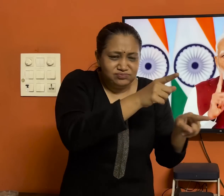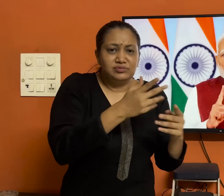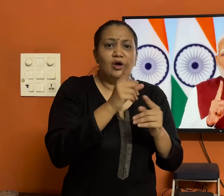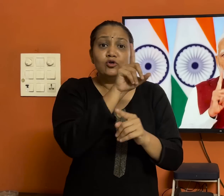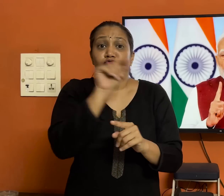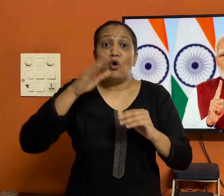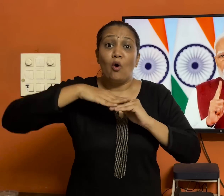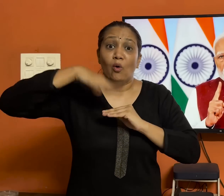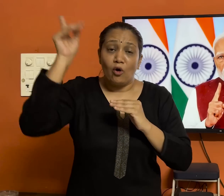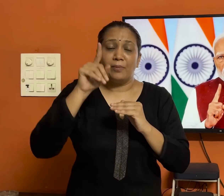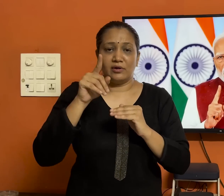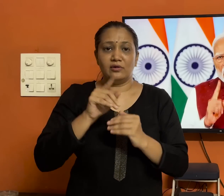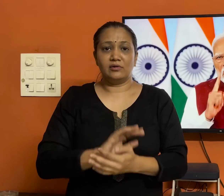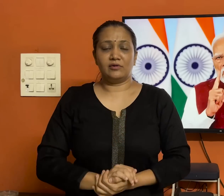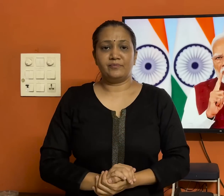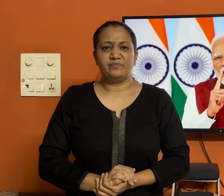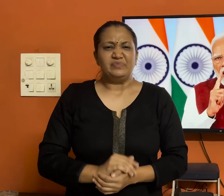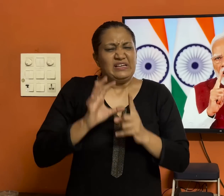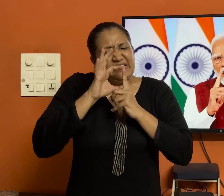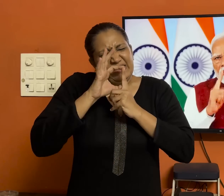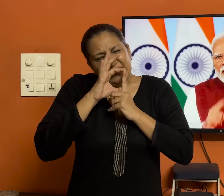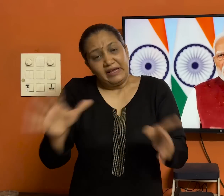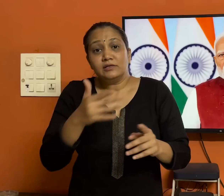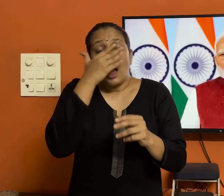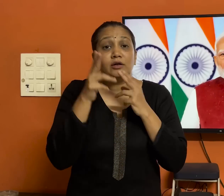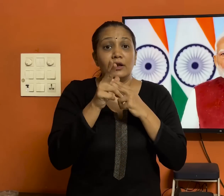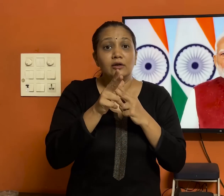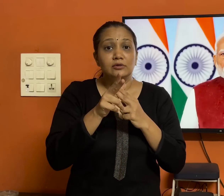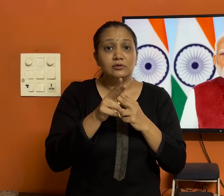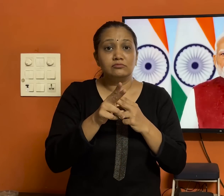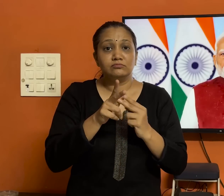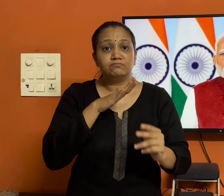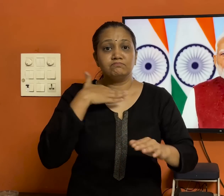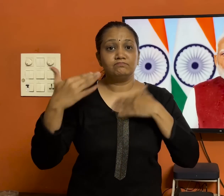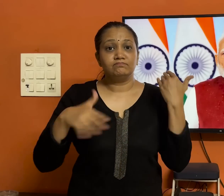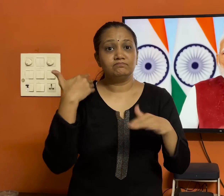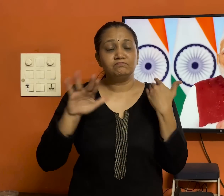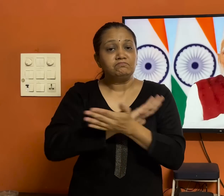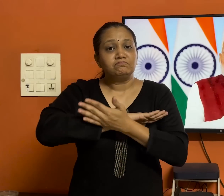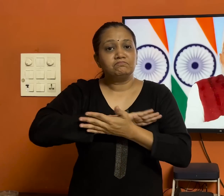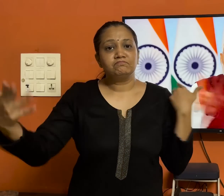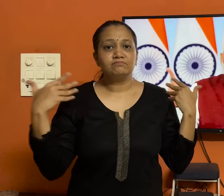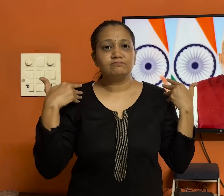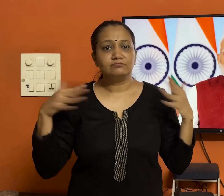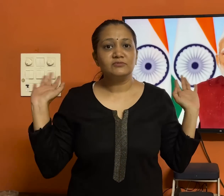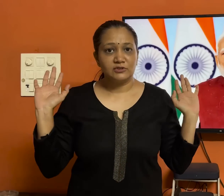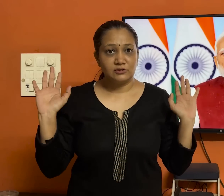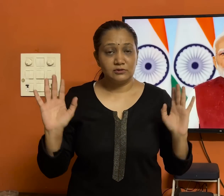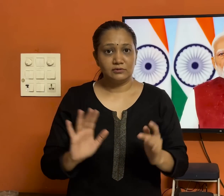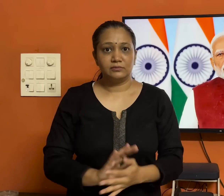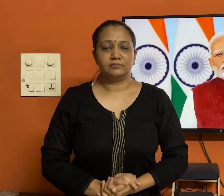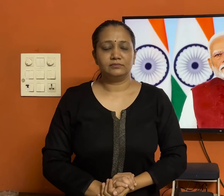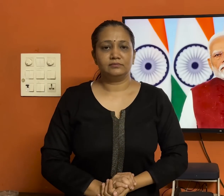100 से अधिक खूंखार आतंकवादियों को मौत के घाट उतारा गया